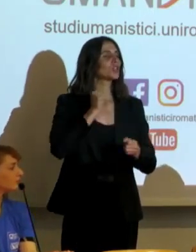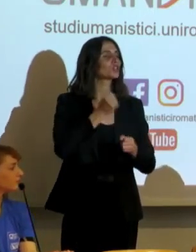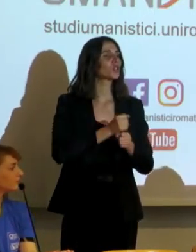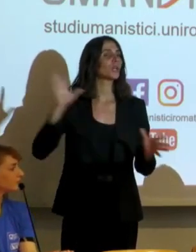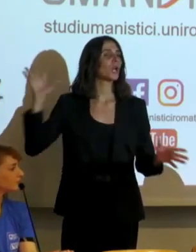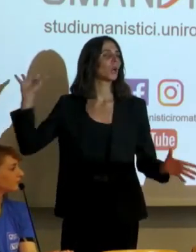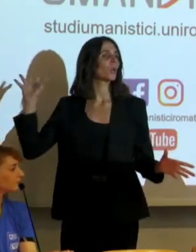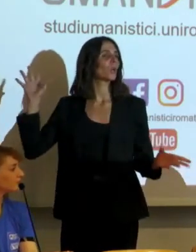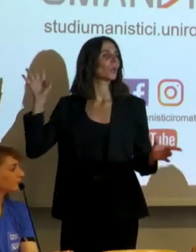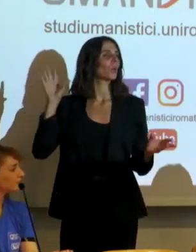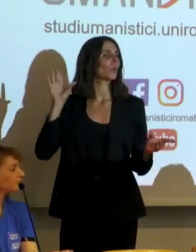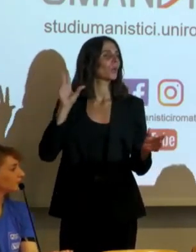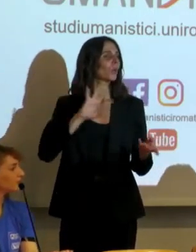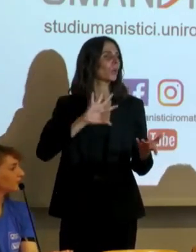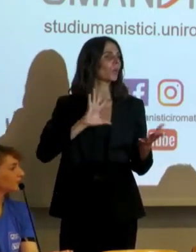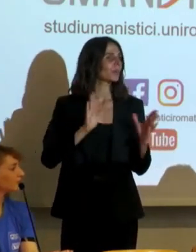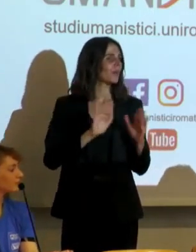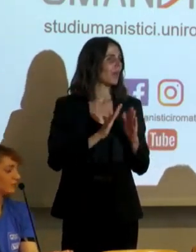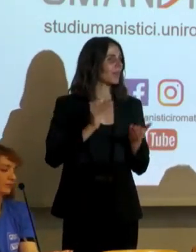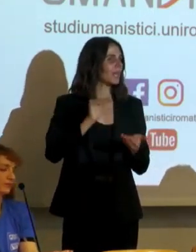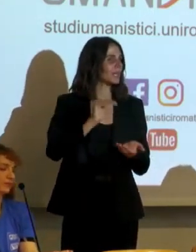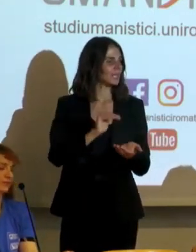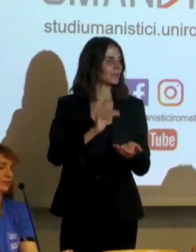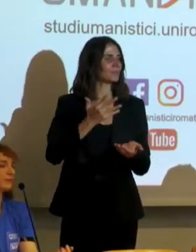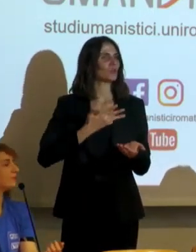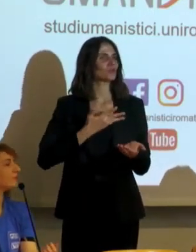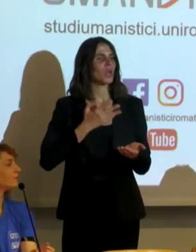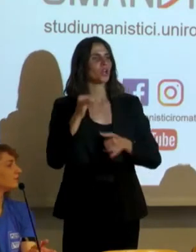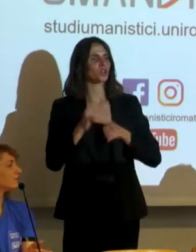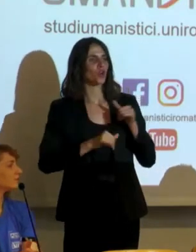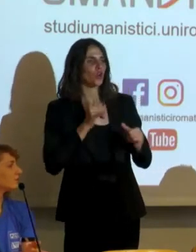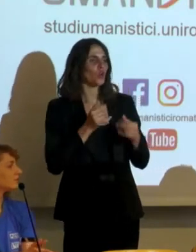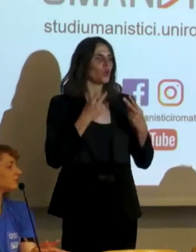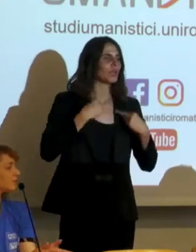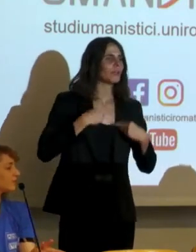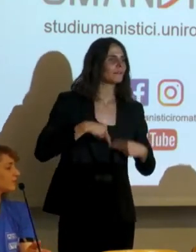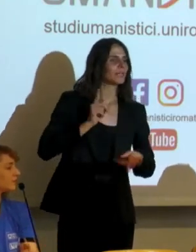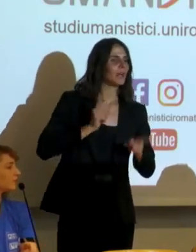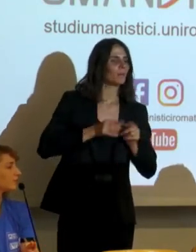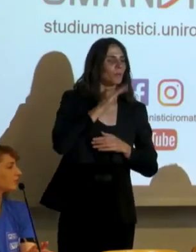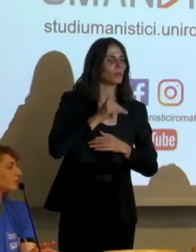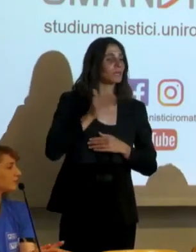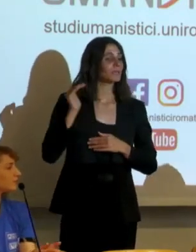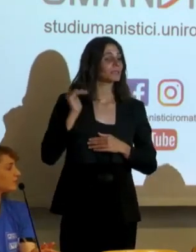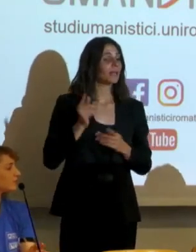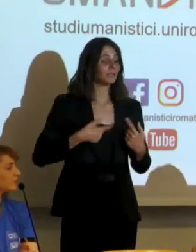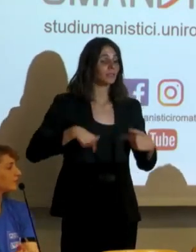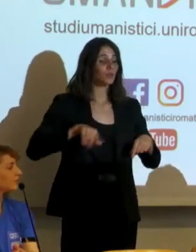loro emozioni, le loro aspettative, i loro dolori, le loro gioie e così via. Perciò noi non dobbiamo